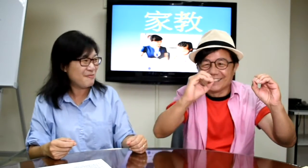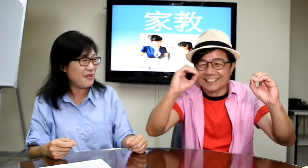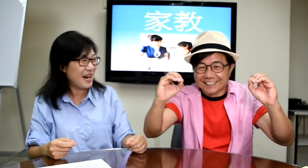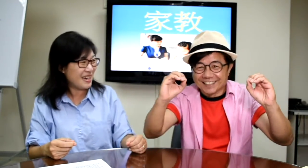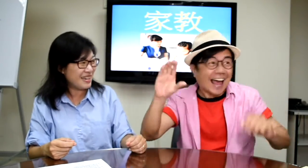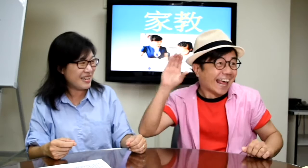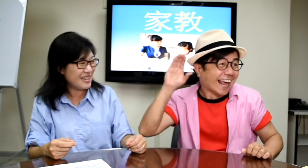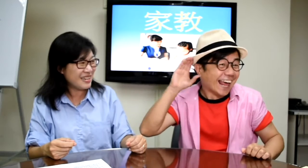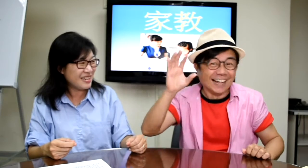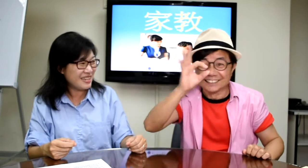0800，0800，